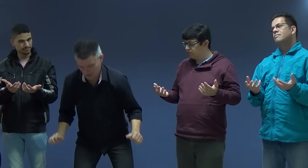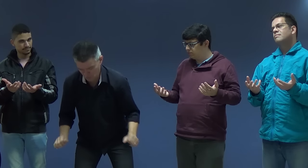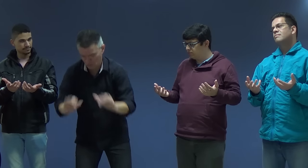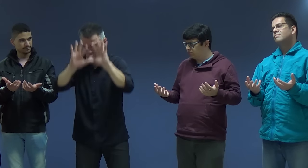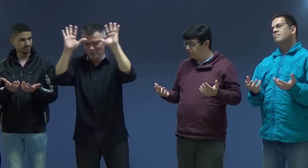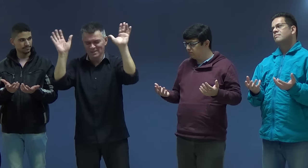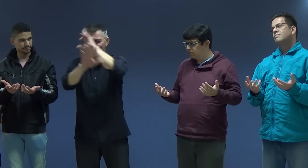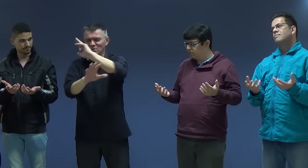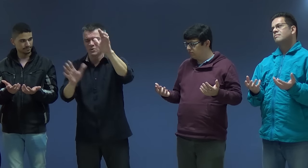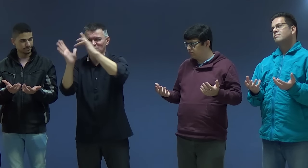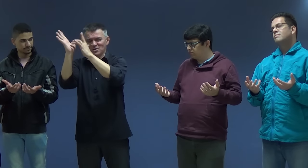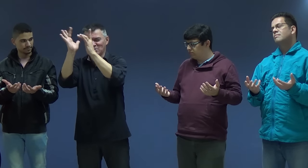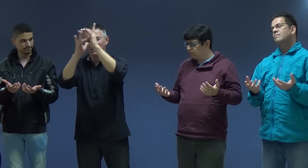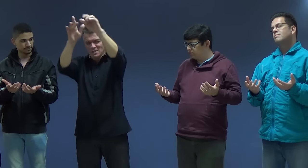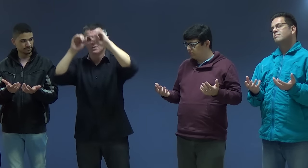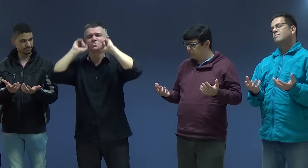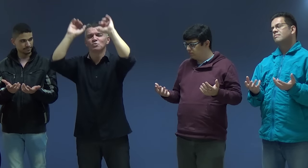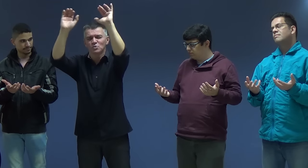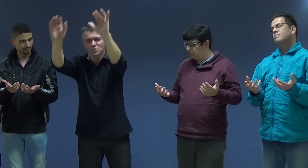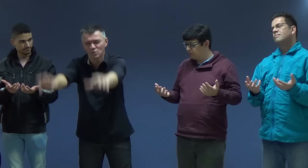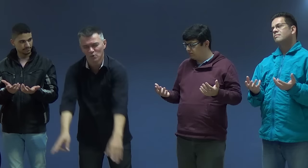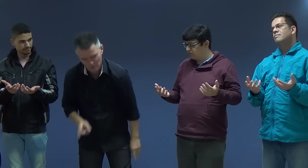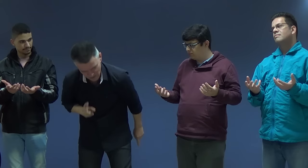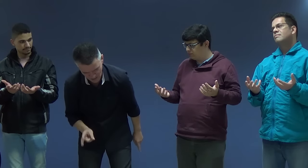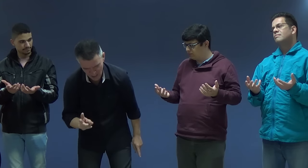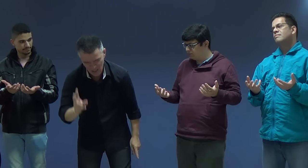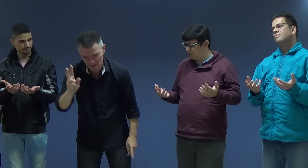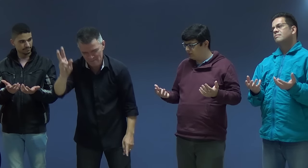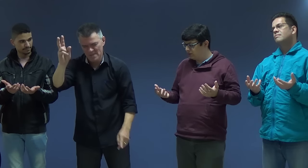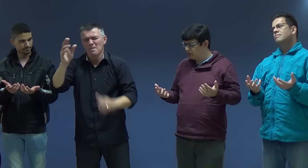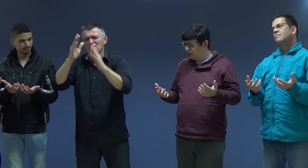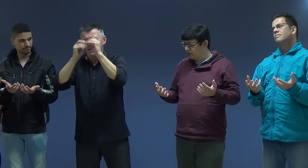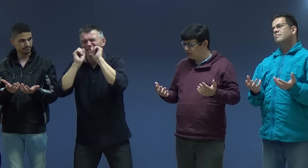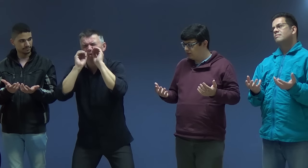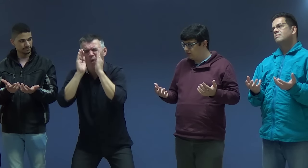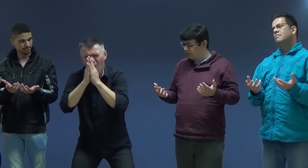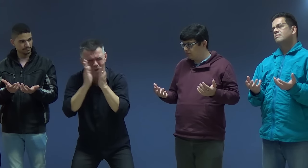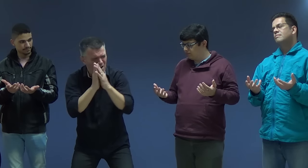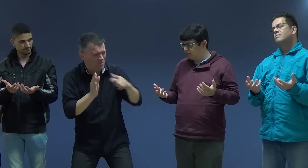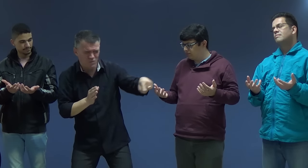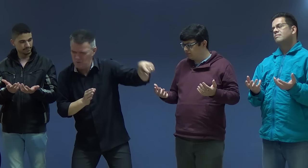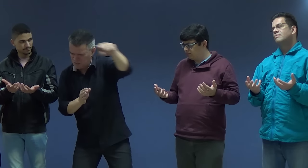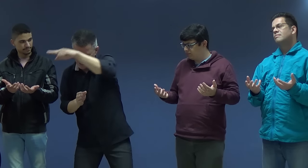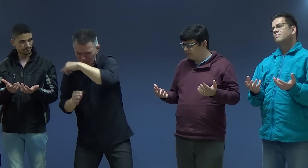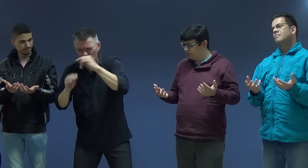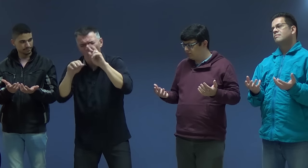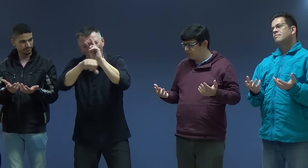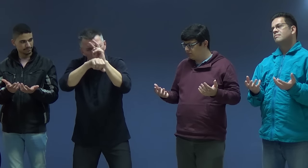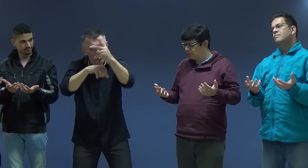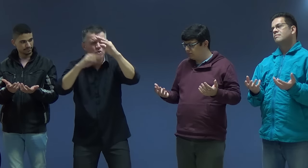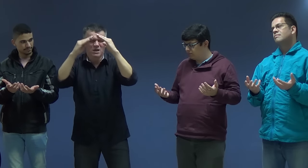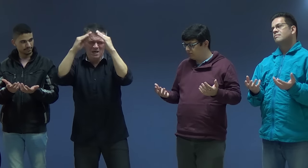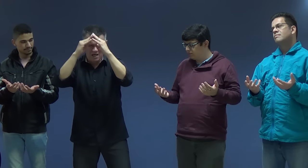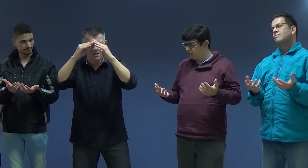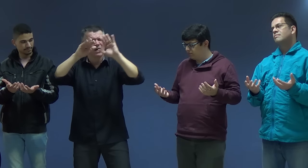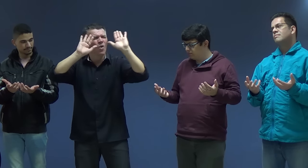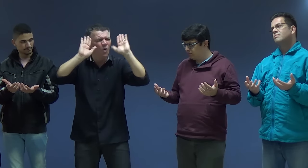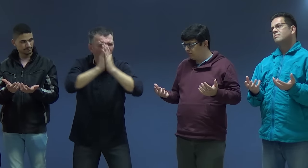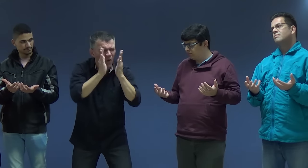tem tempo. Nós rendemos glória a Ti, Senhor. Abençoe a todos sempre. E oro por eles que estão aqui na frente. Cuide deles